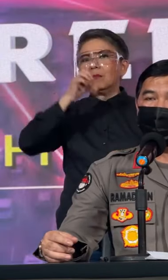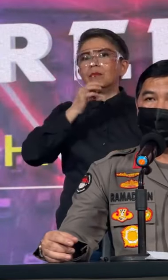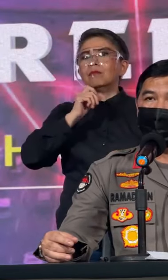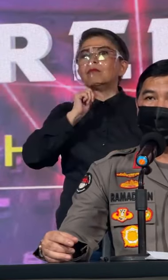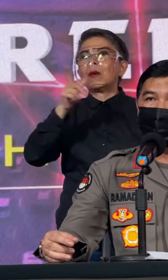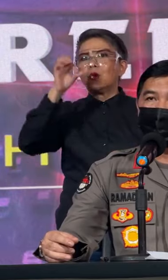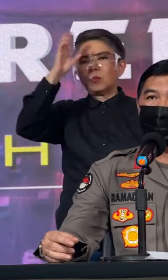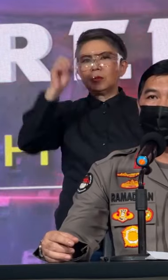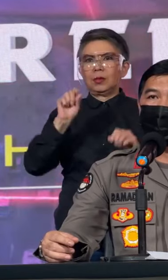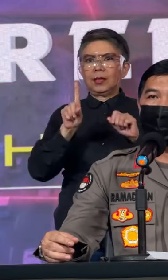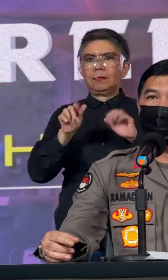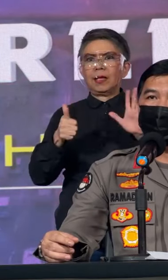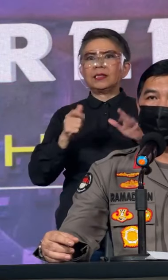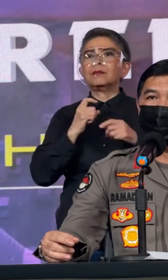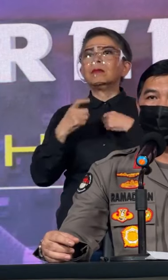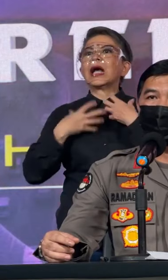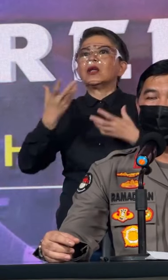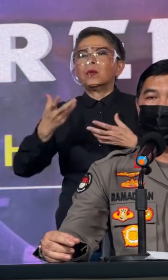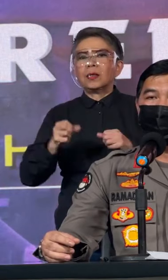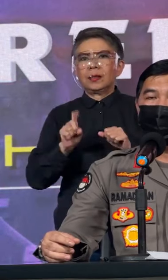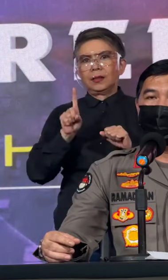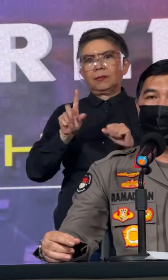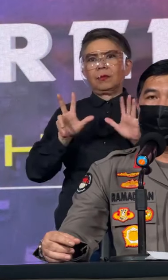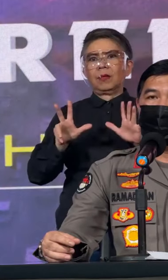16 pengaduan, dan 18